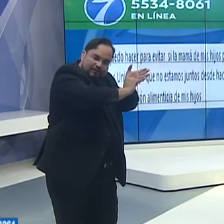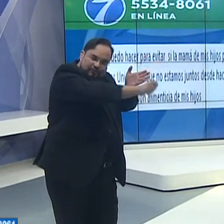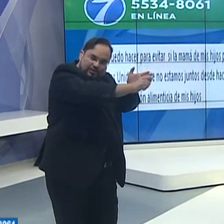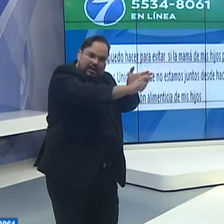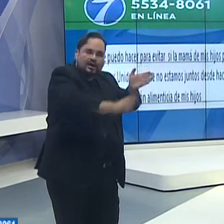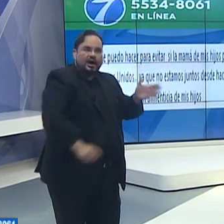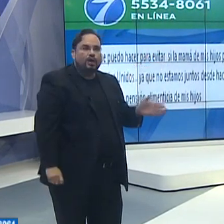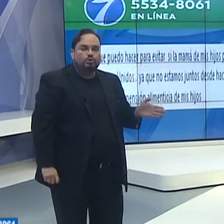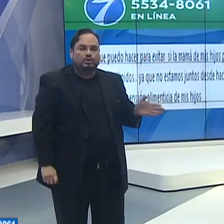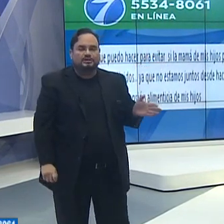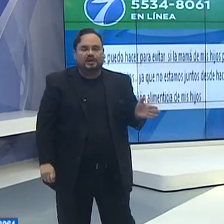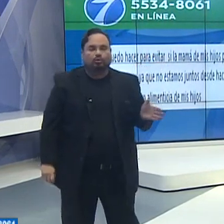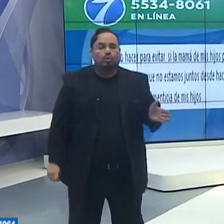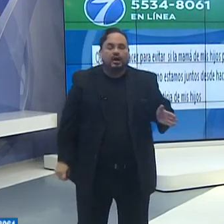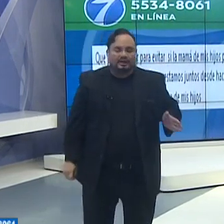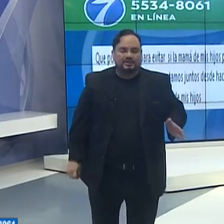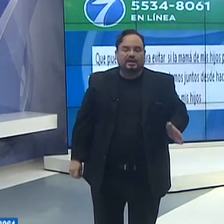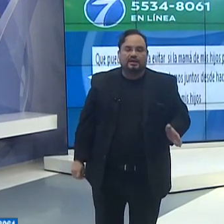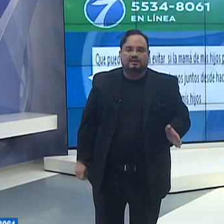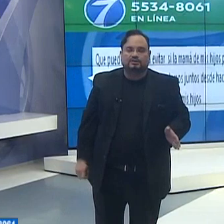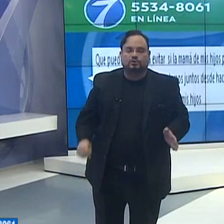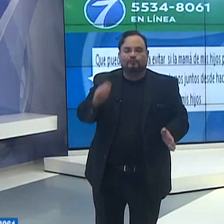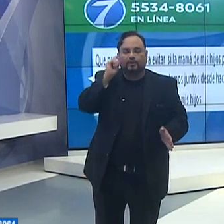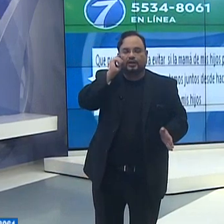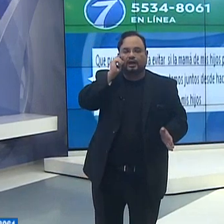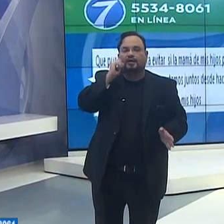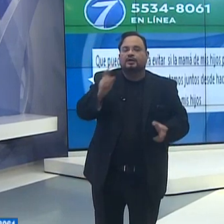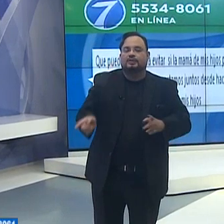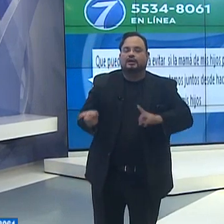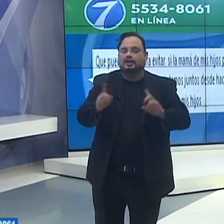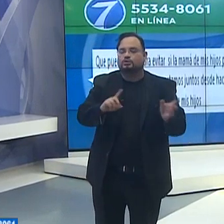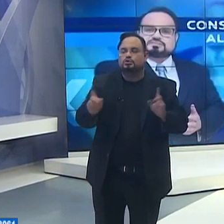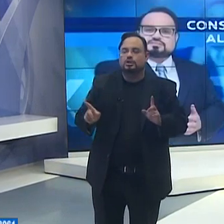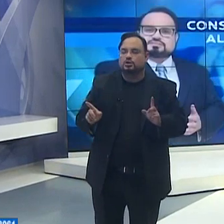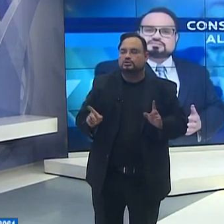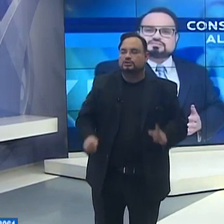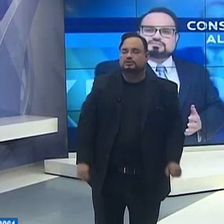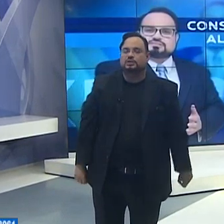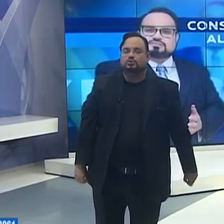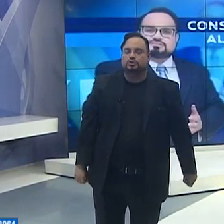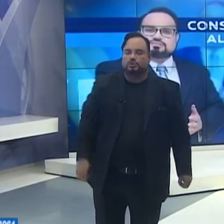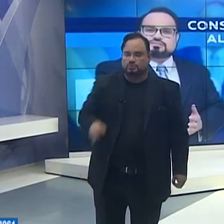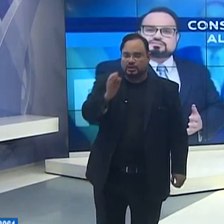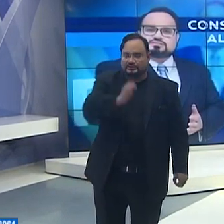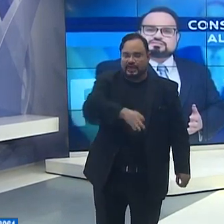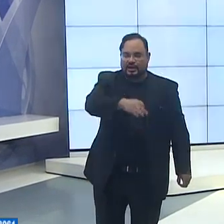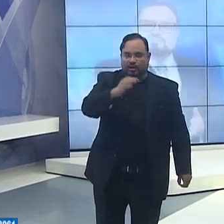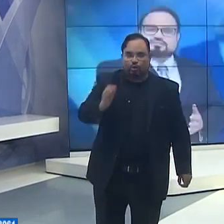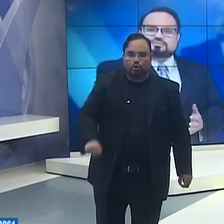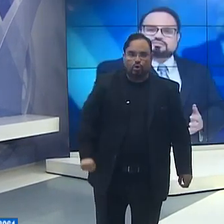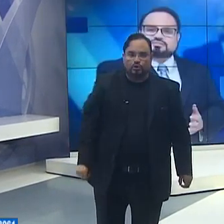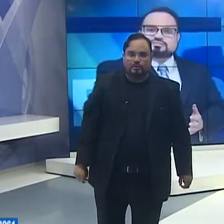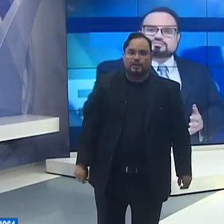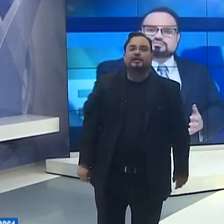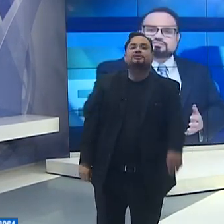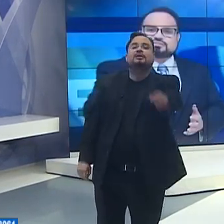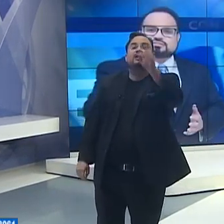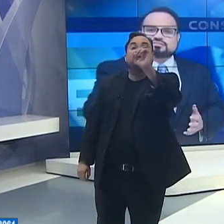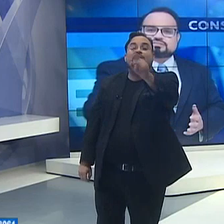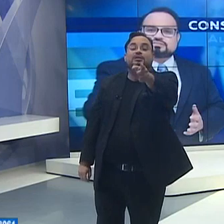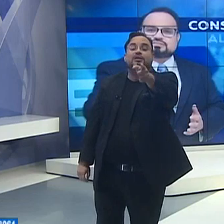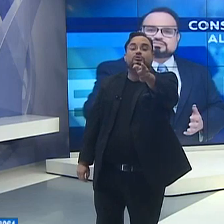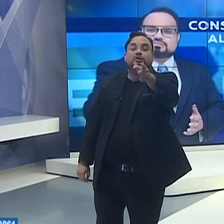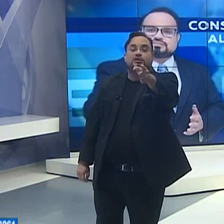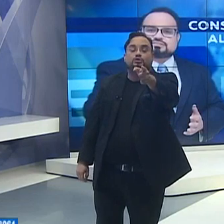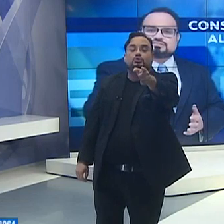padre, firme autorizando. Así que la decisión final de que esos niños, es decir, sus hijos, salgan o no del país,